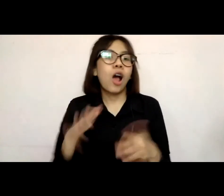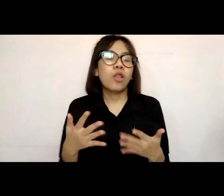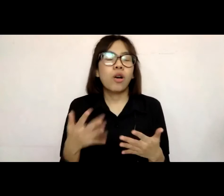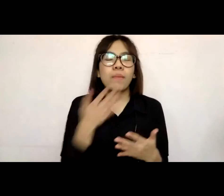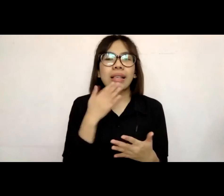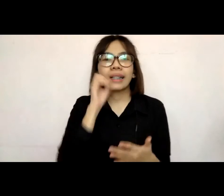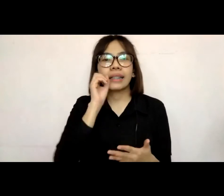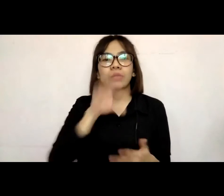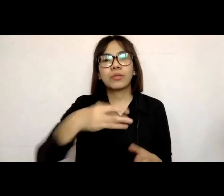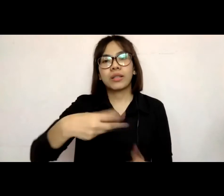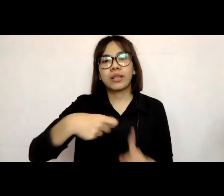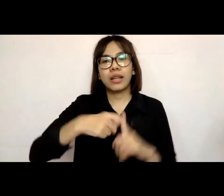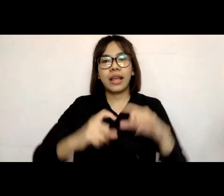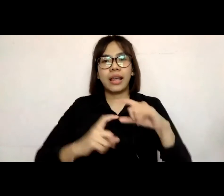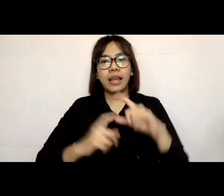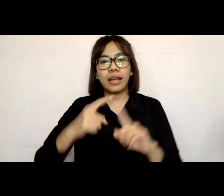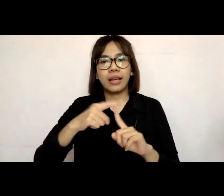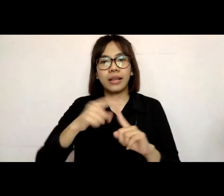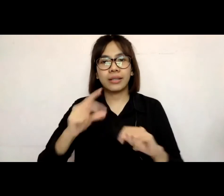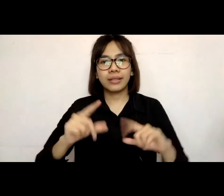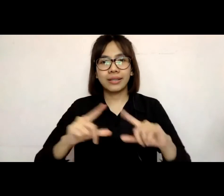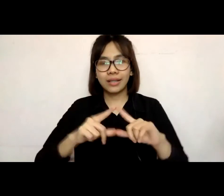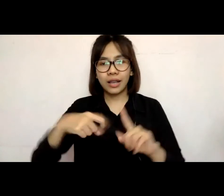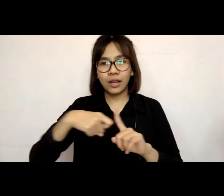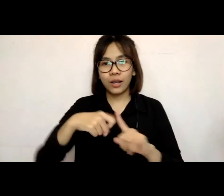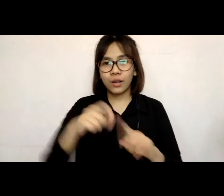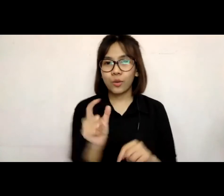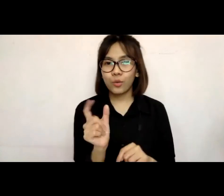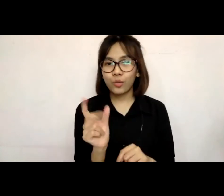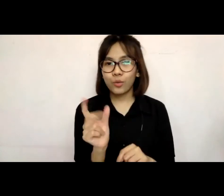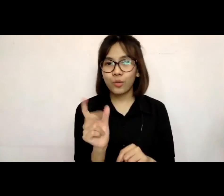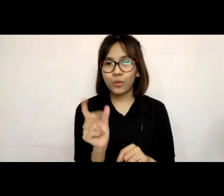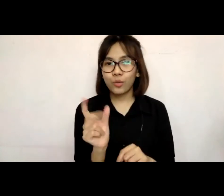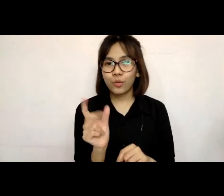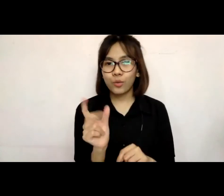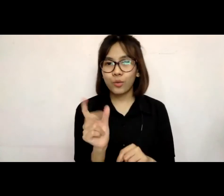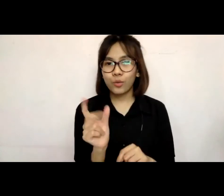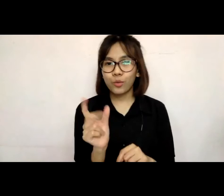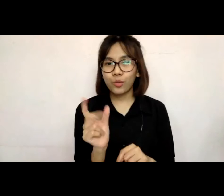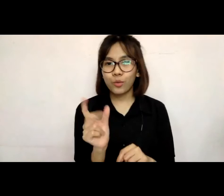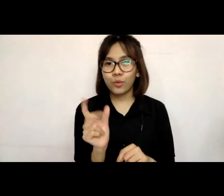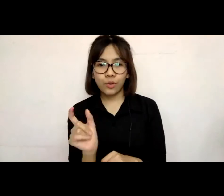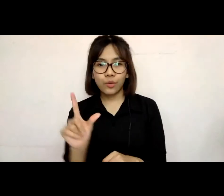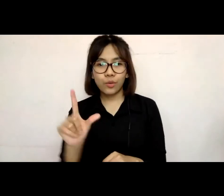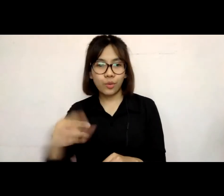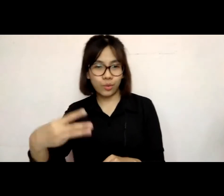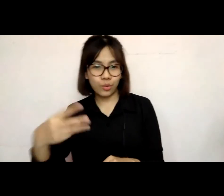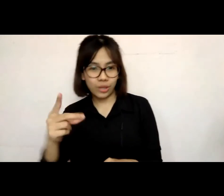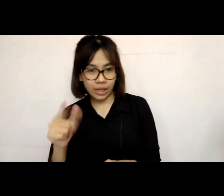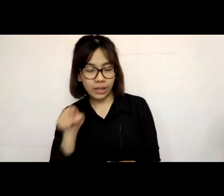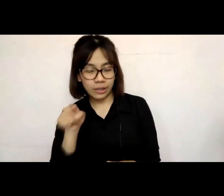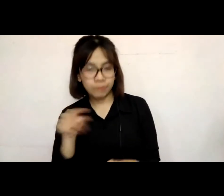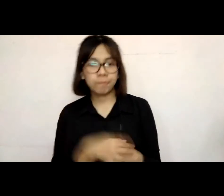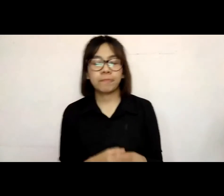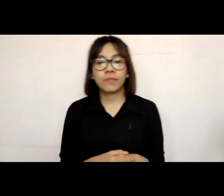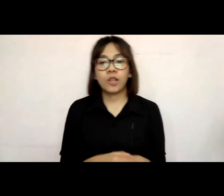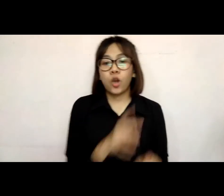OPD sudah diingatkan oleh pimpinan daerah bahwa semua